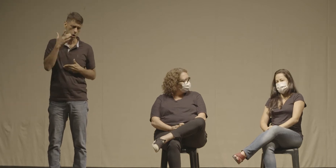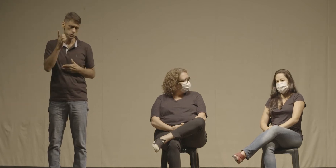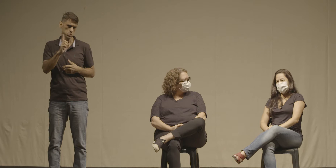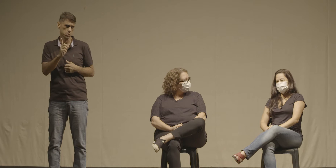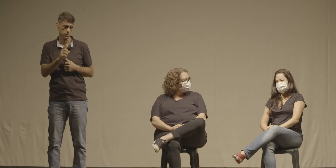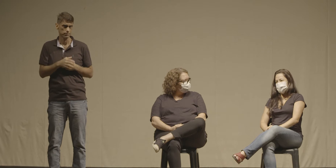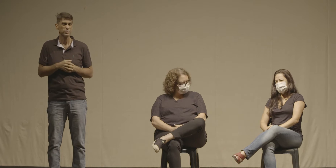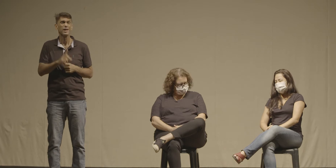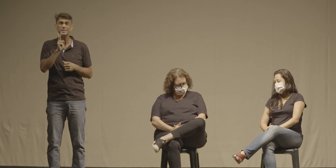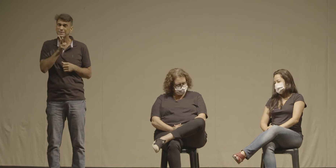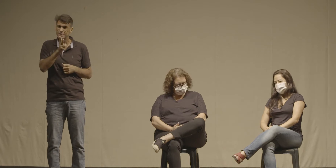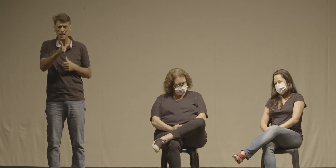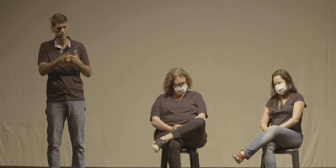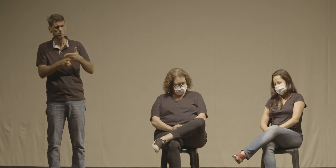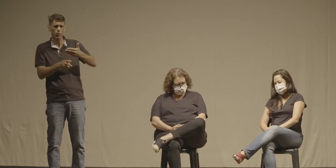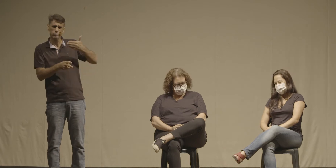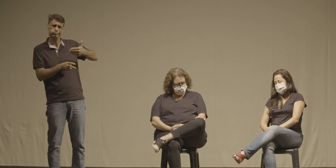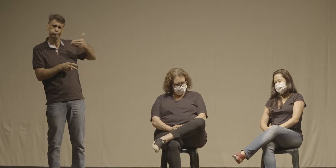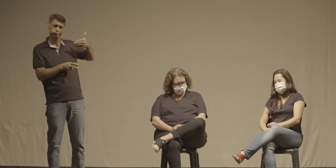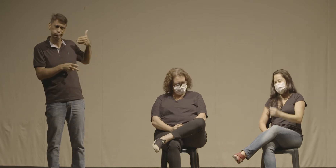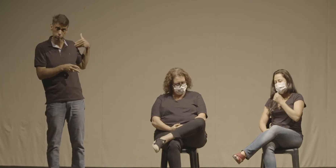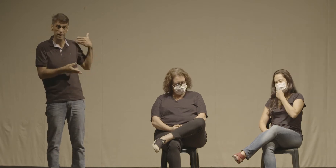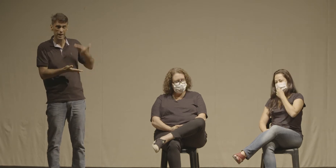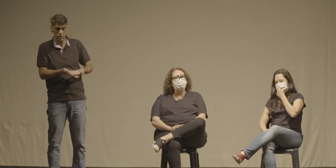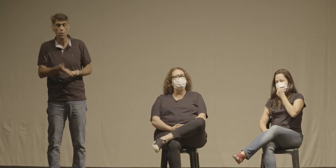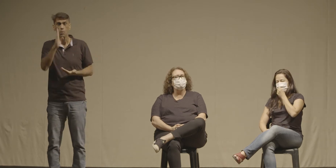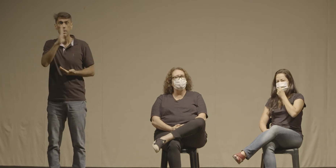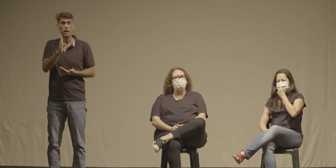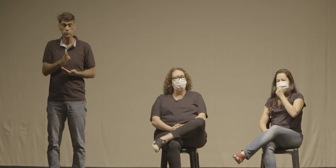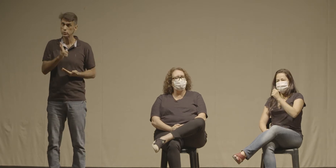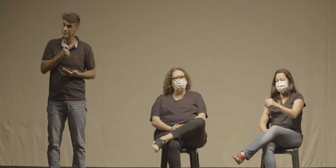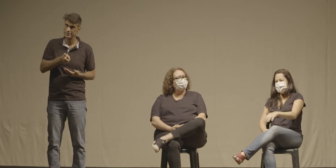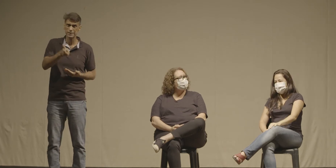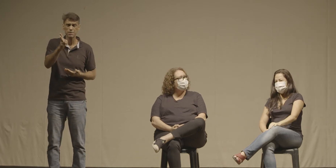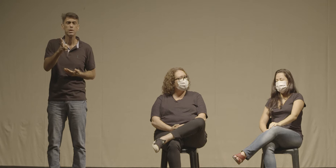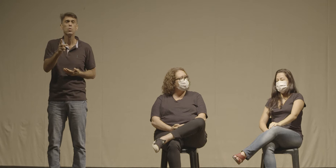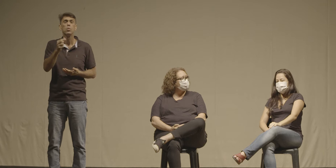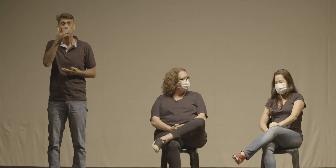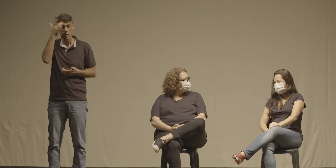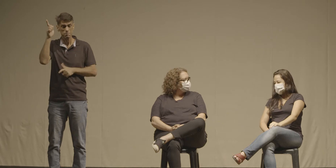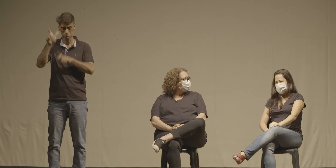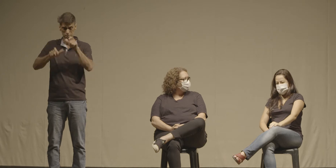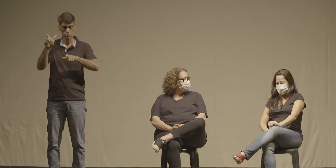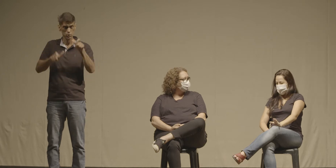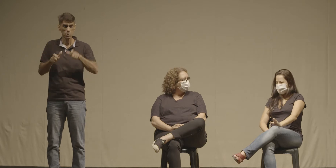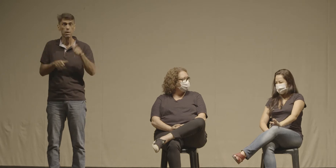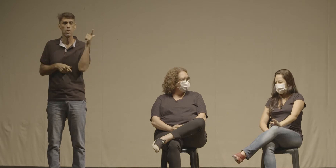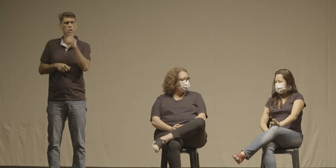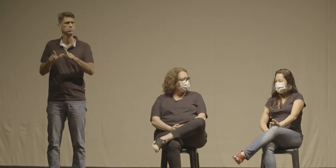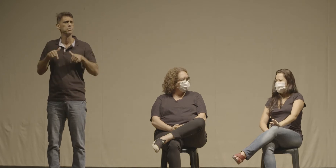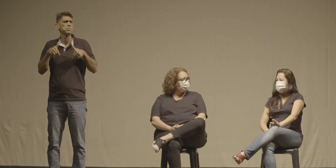Eu acho que desde que o mundo é mundo, o Brasil é Brasil, as pessoas estão fazendo o possível para